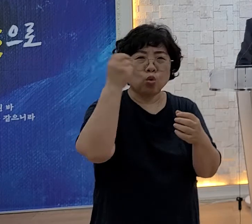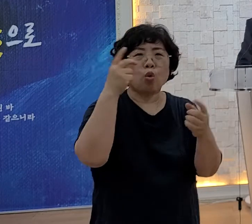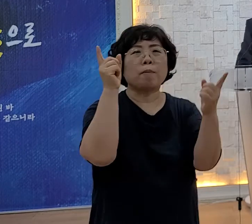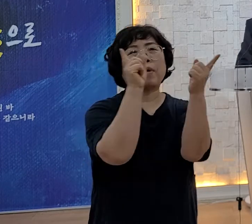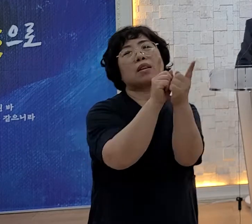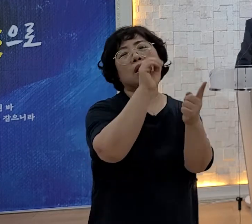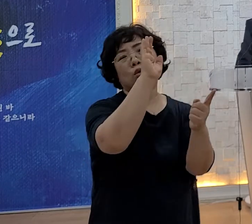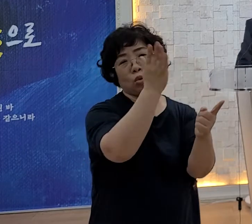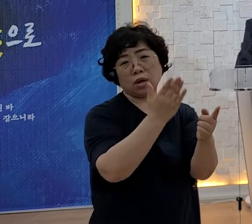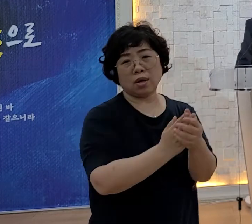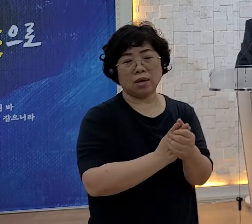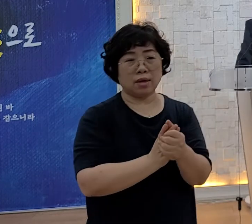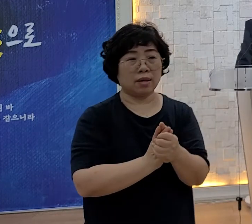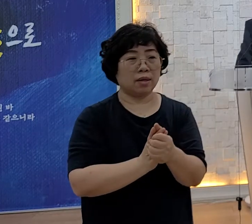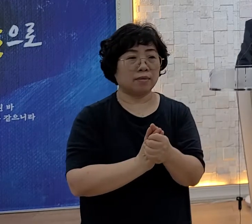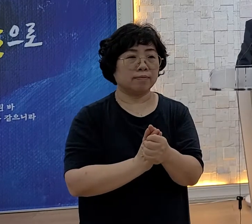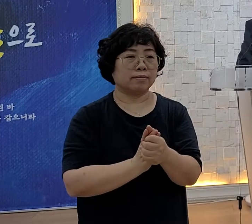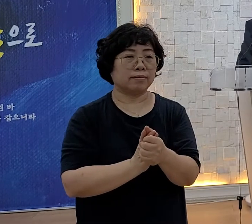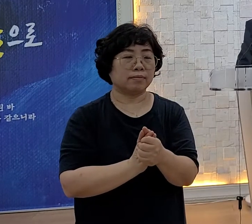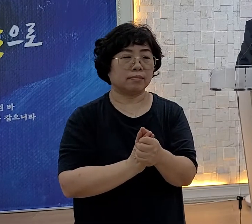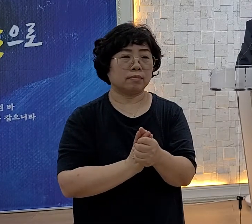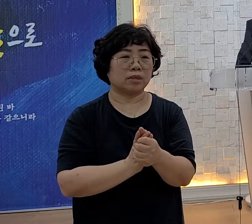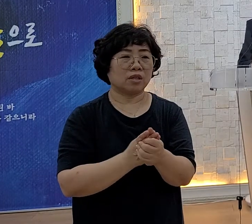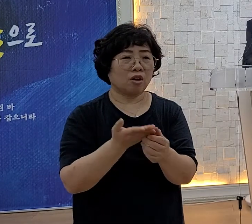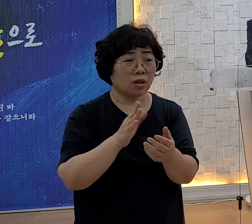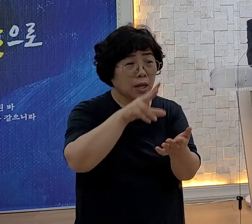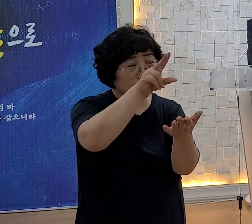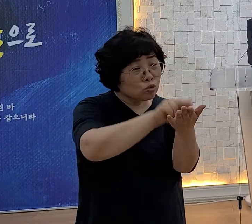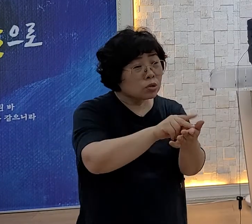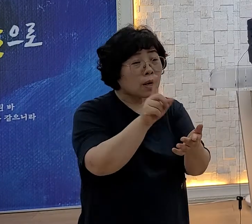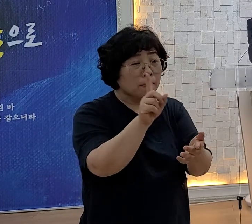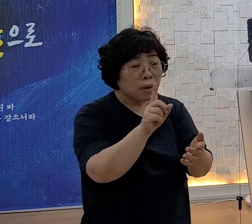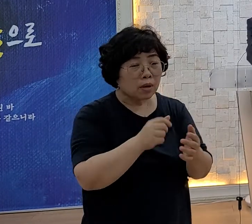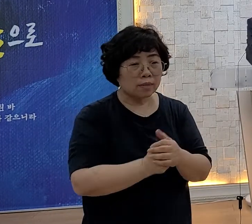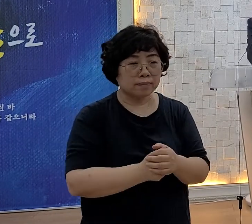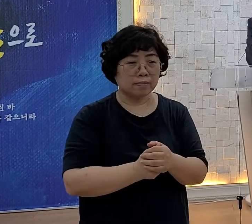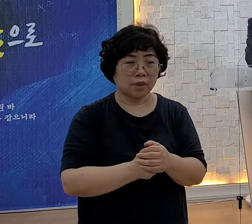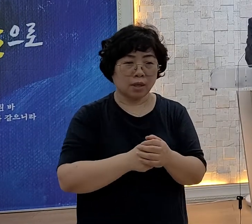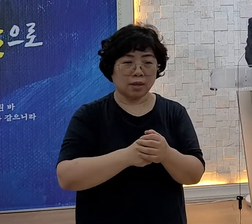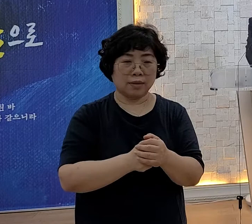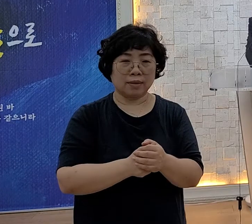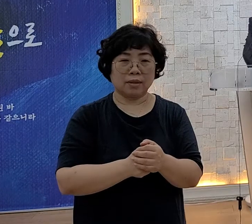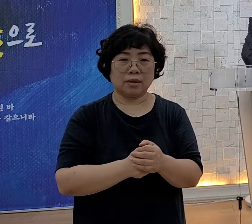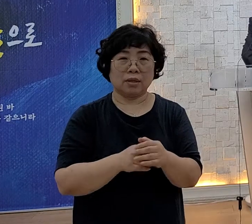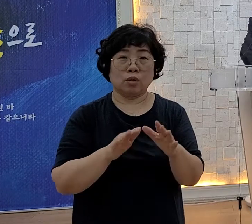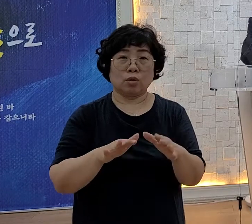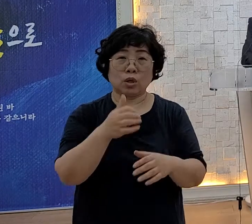절대로 오해하시면 안 됩니다. 문제는 뭡니까? 제가 지금 오늘도 환난이라는 말씀을